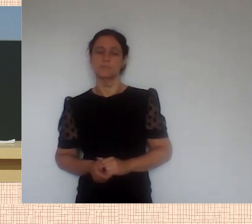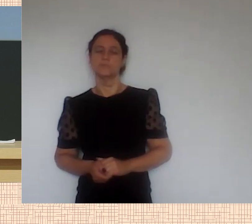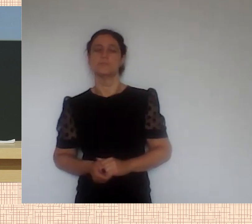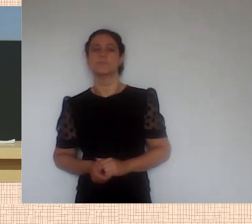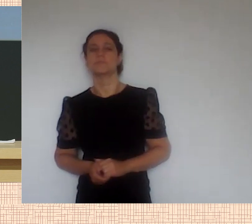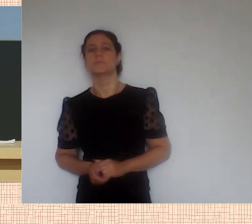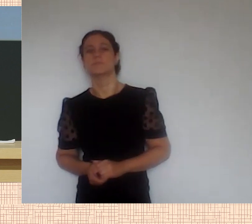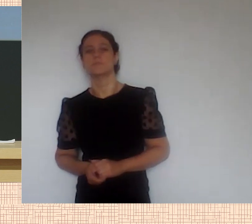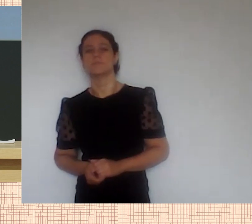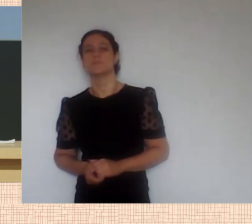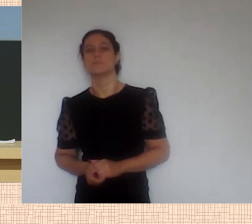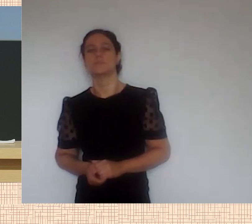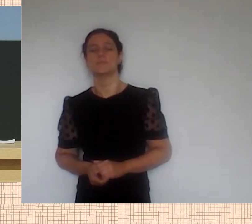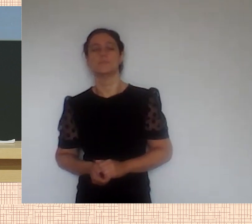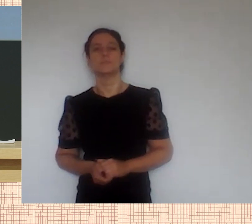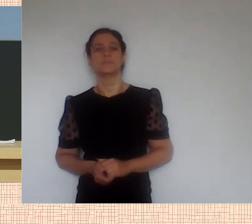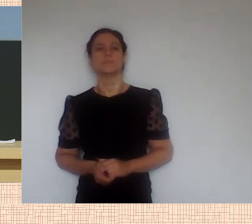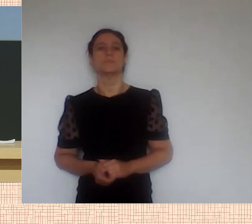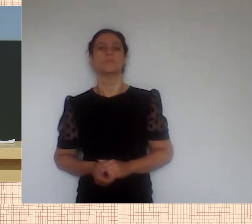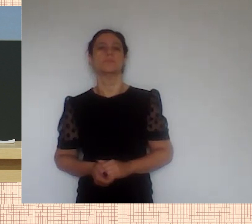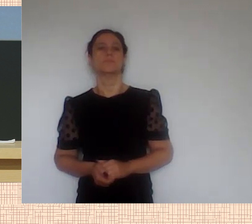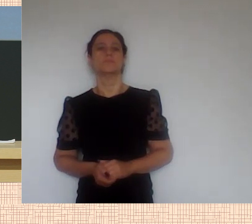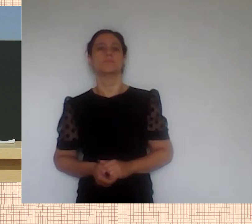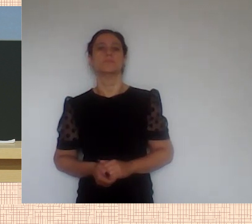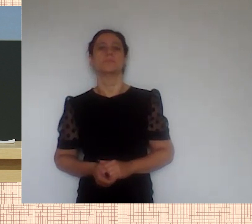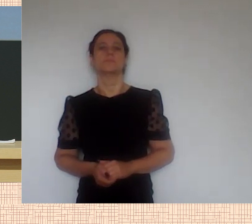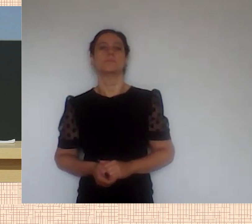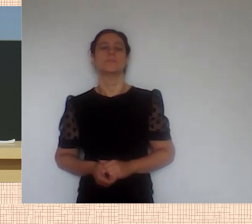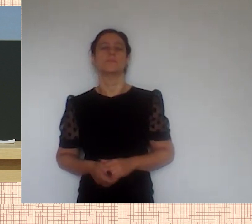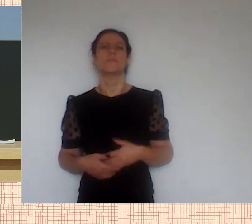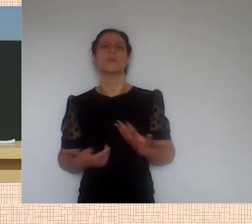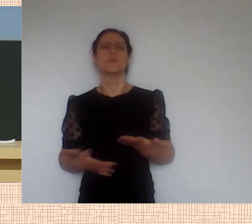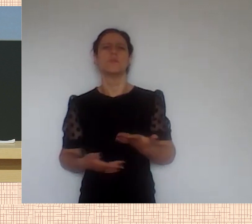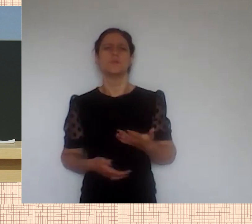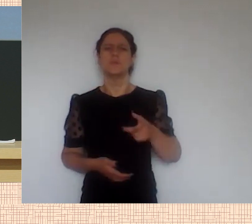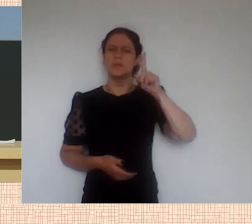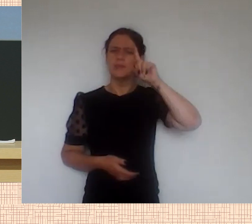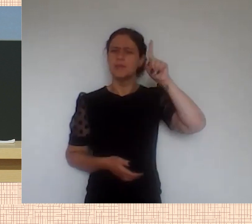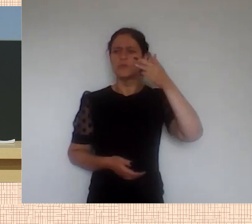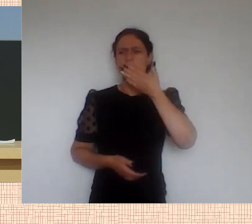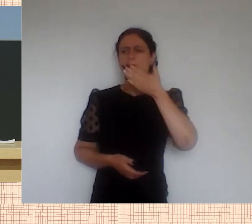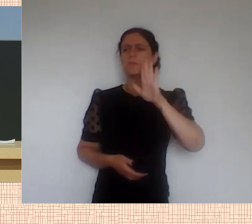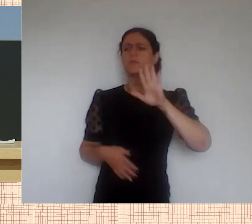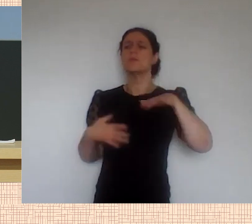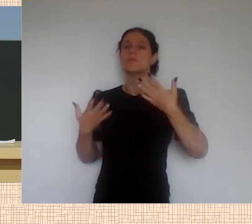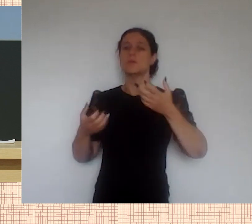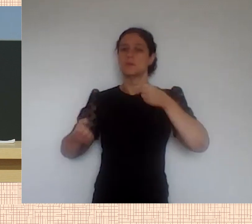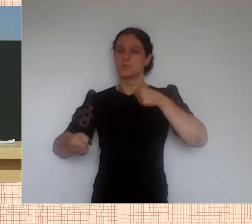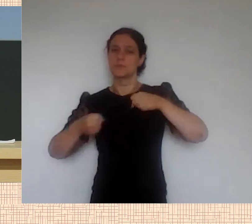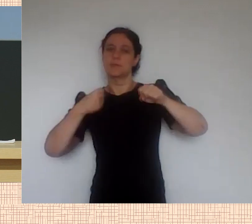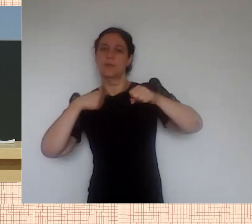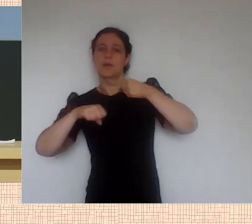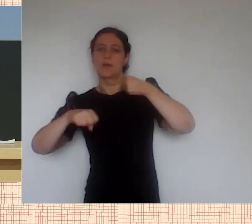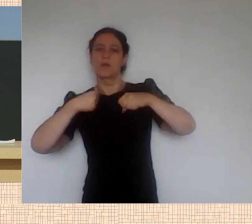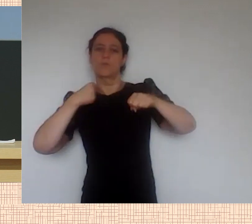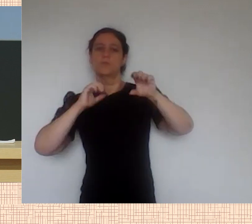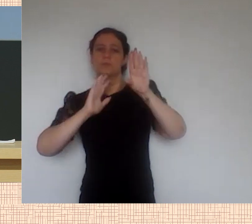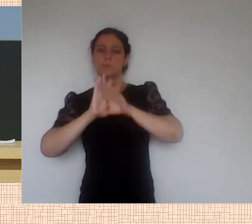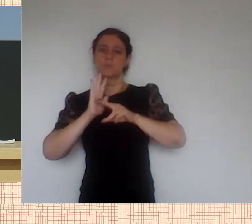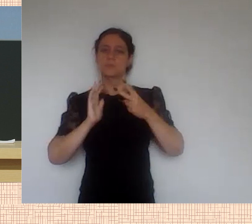Quando que o pai prometeu para o filho? Vai lá para o Salmos 2. Salmo 2. Eu estou